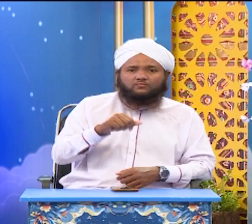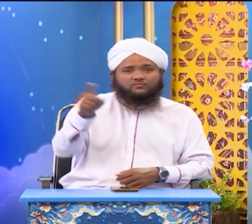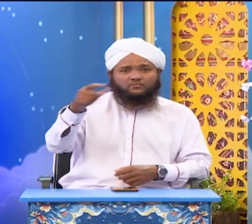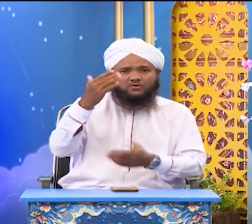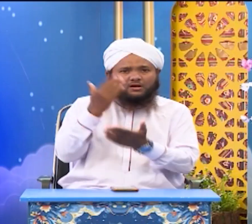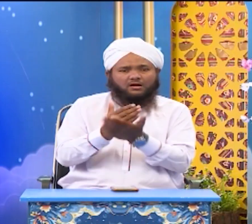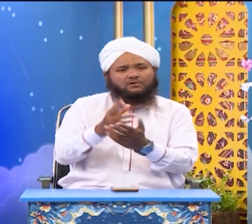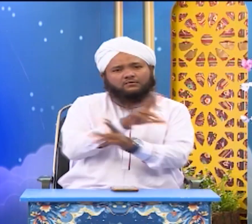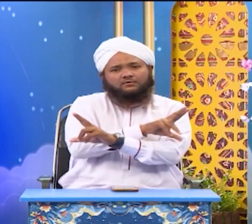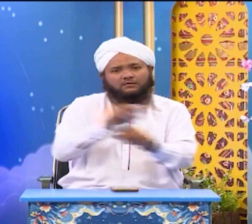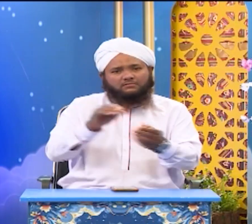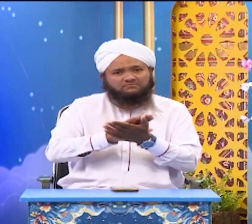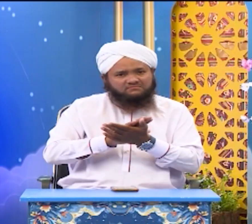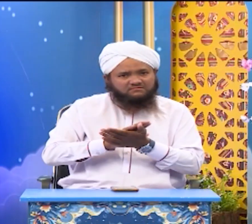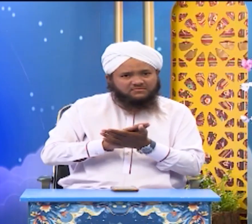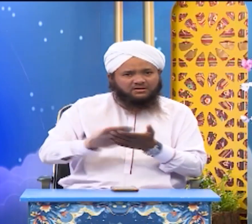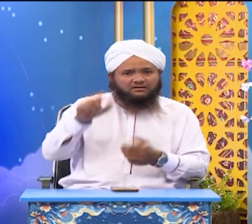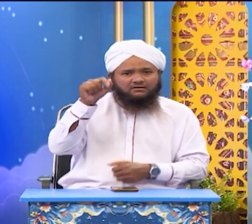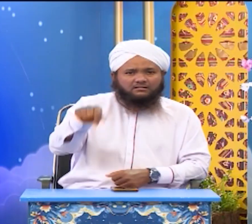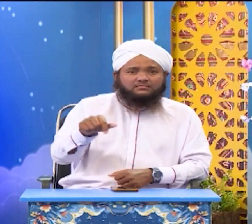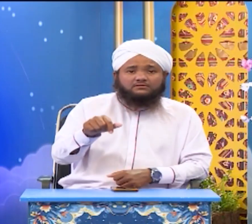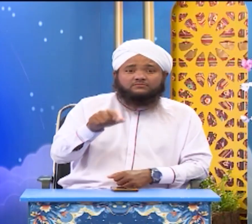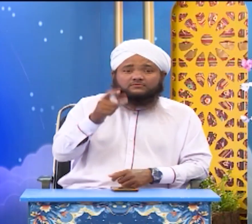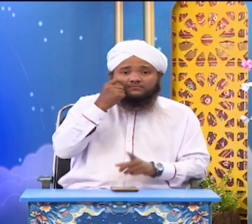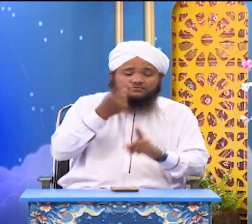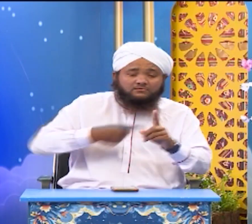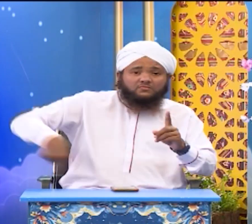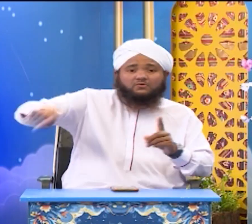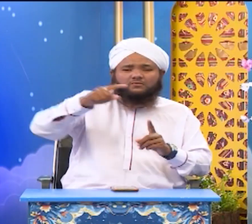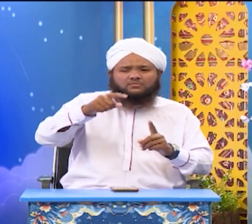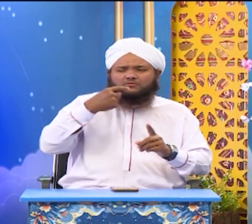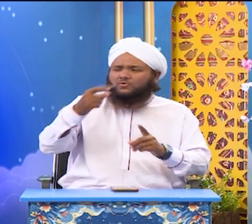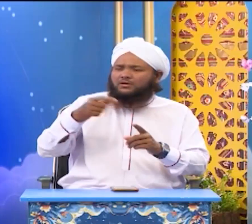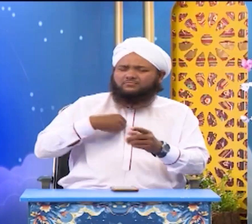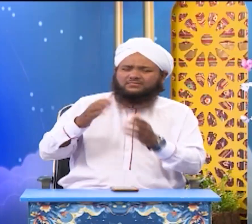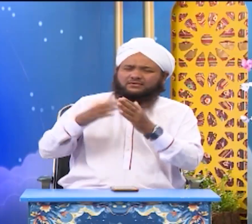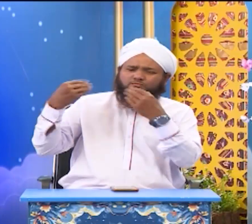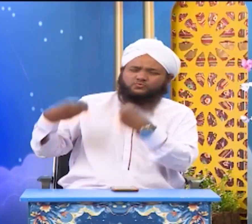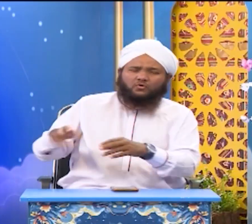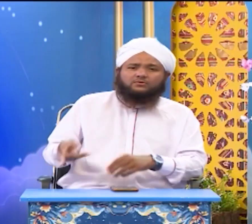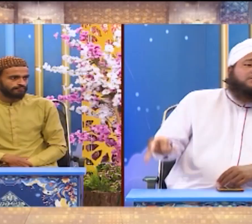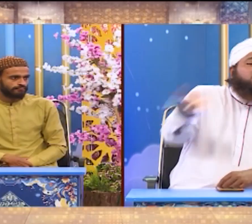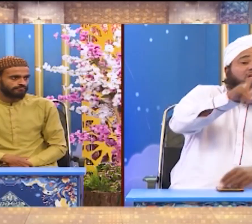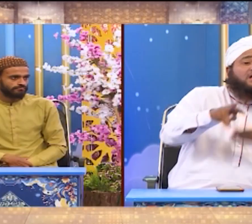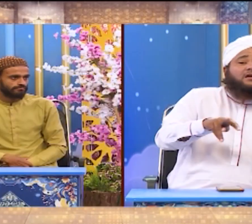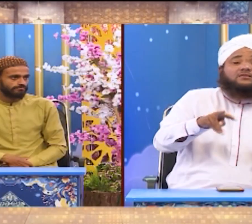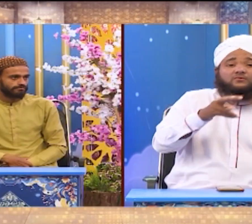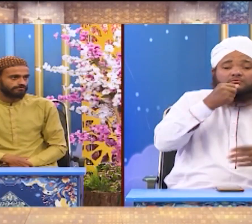کی روانی کم ہوتی گئی، یہاں تک کہ لوگوں نے وہاں سے چلے جانے کا قصد یعنی ارادہ کیا۔ یہ دیکھ کر حضرت